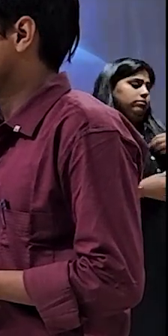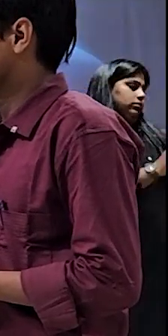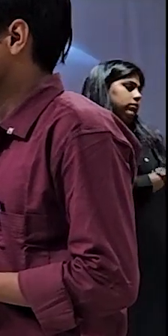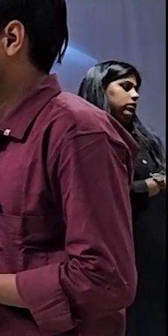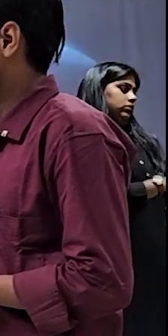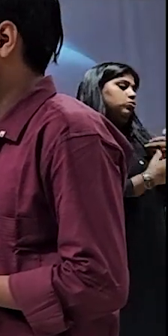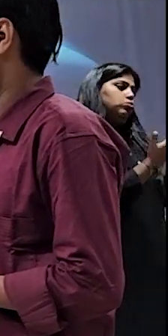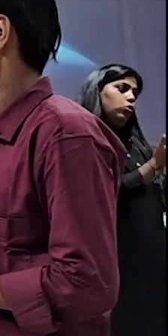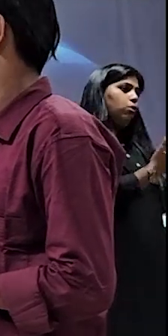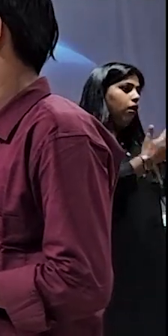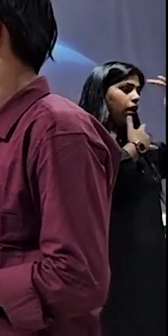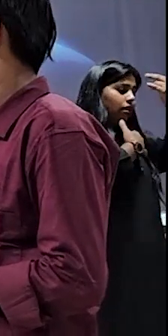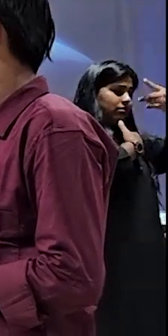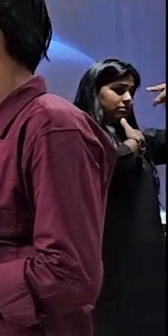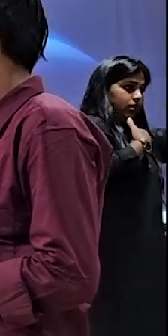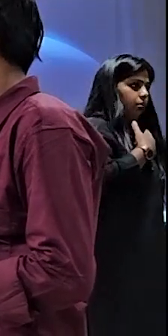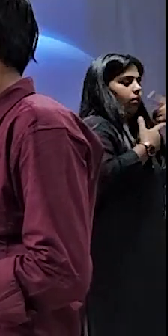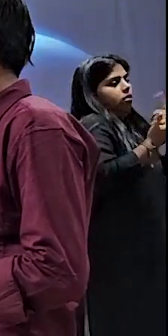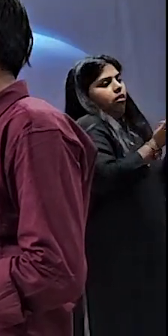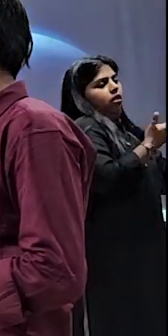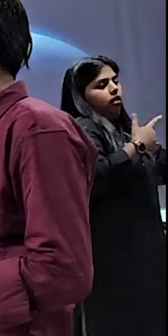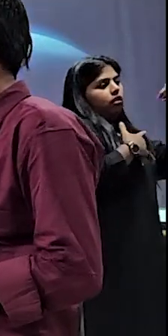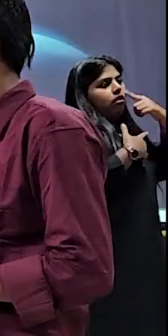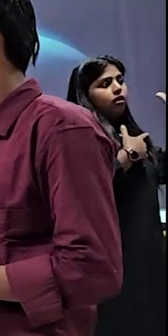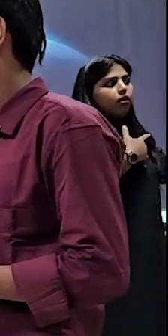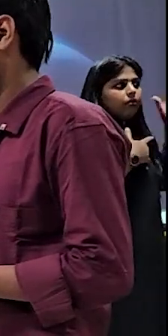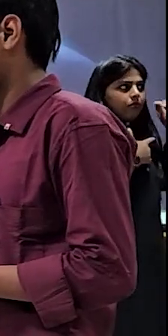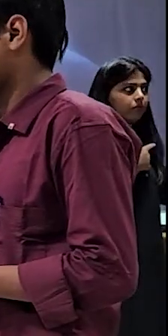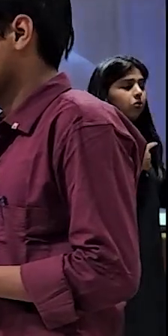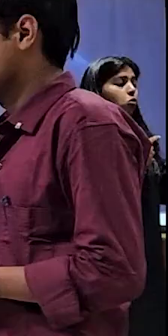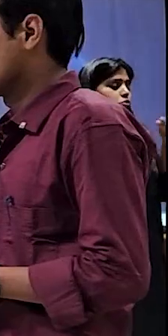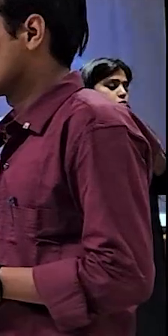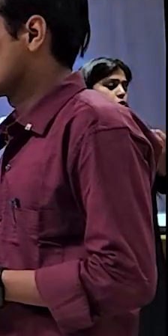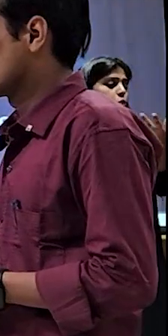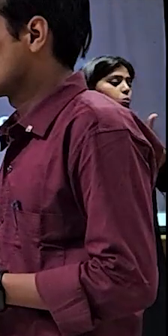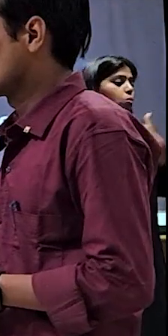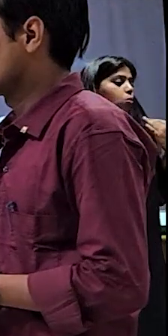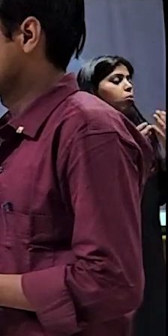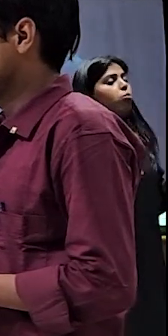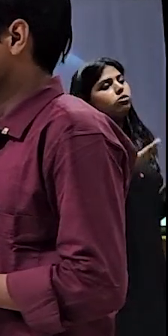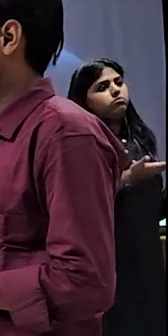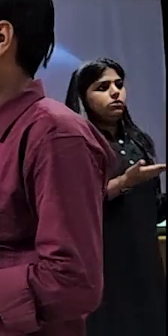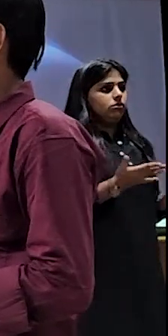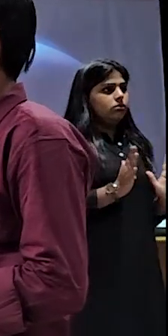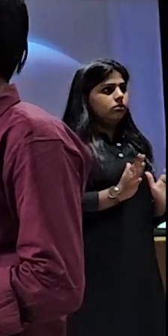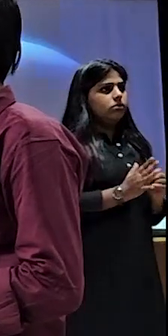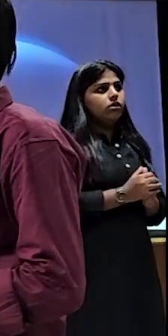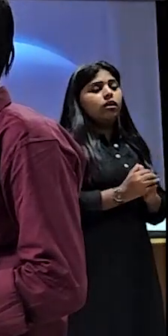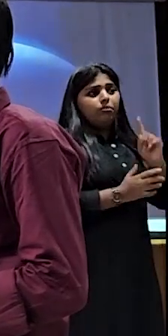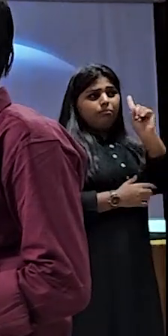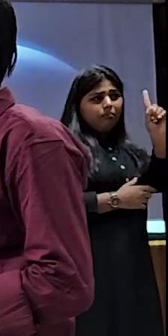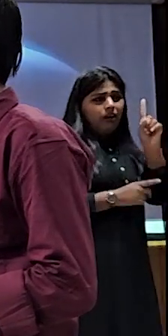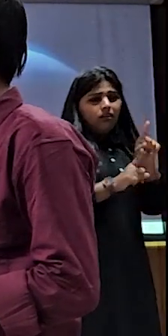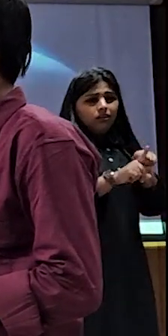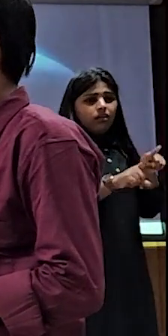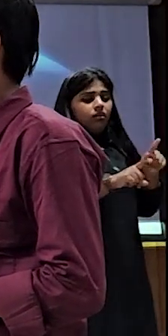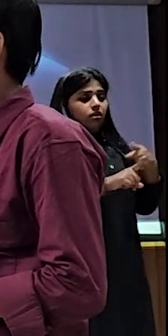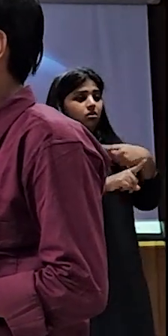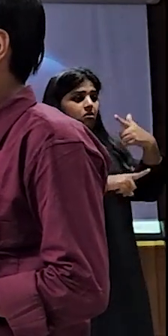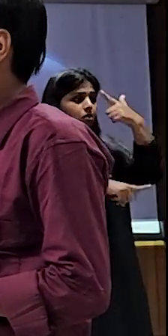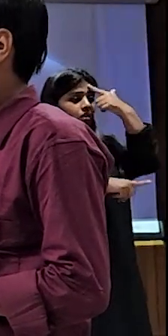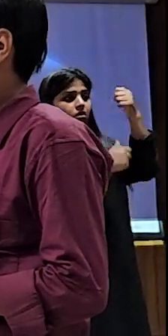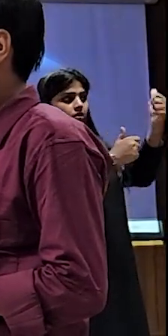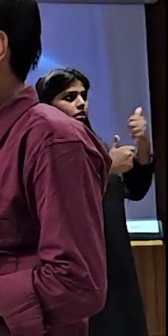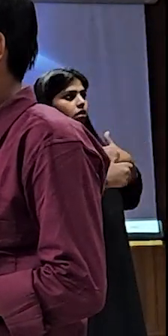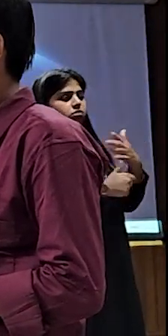जब बुखार सर पे चढ़ जाता है, तब इंसान की मृत्यु की स्थिति हो जाती है, लेकिन ये तो फिर भी गनीमत है कि वो